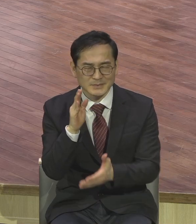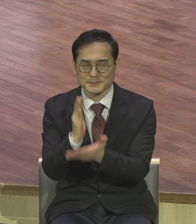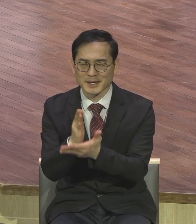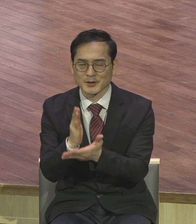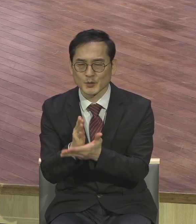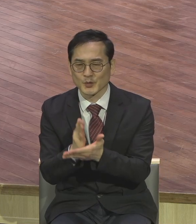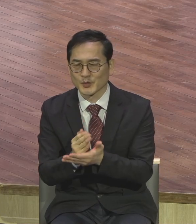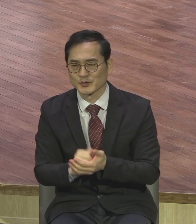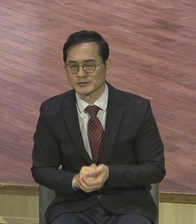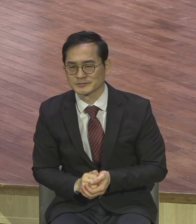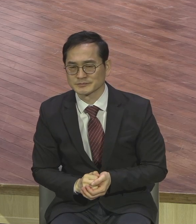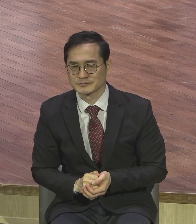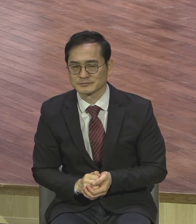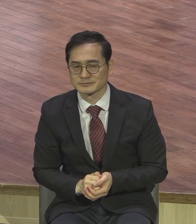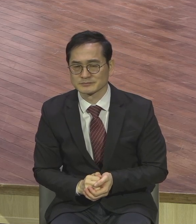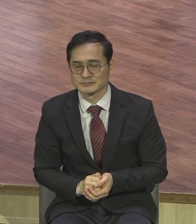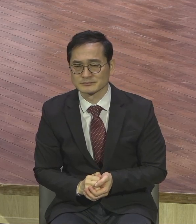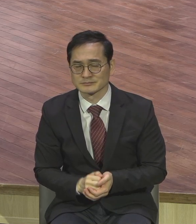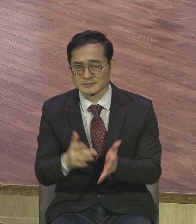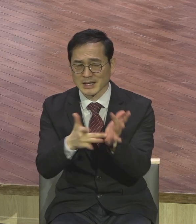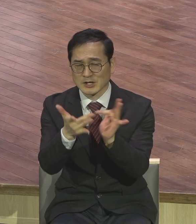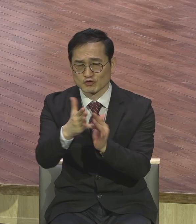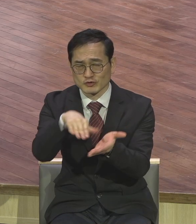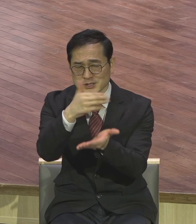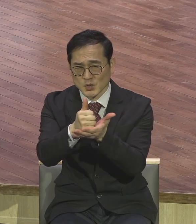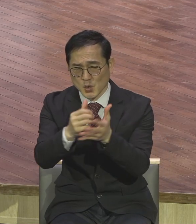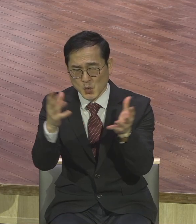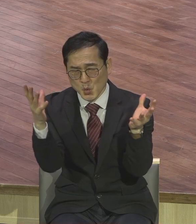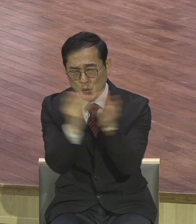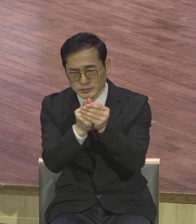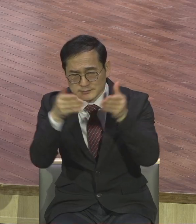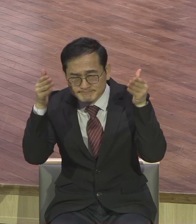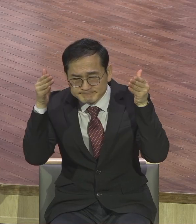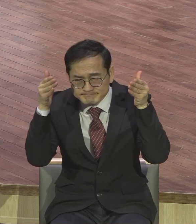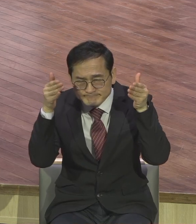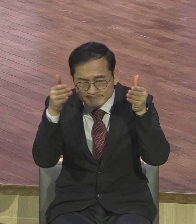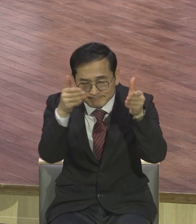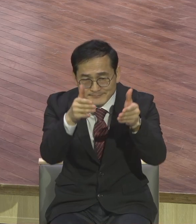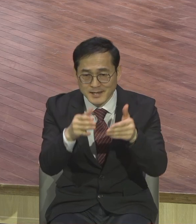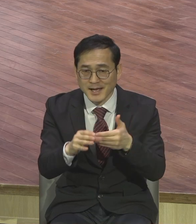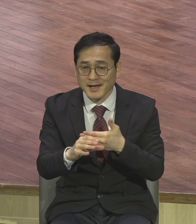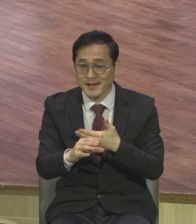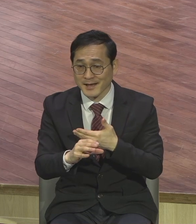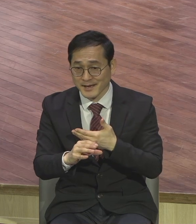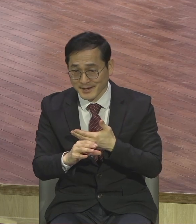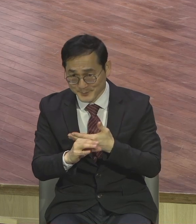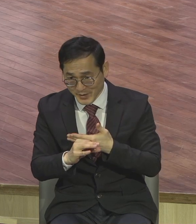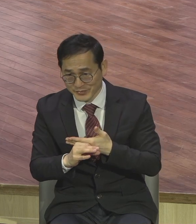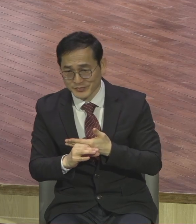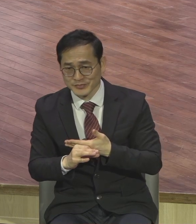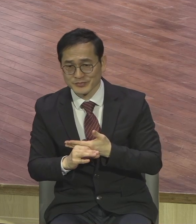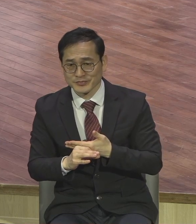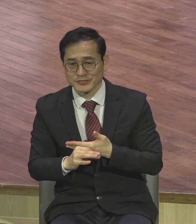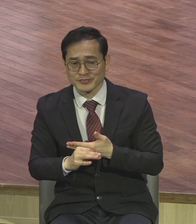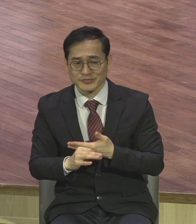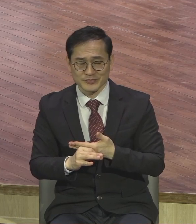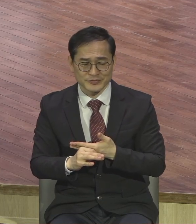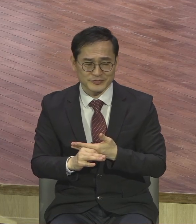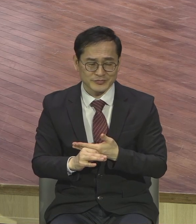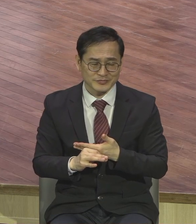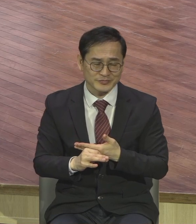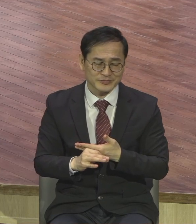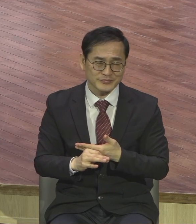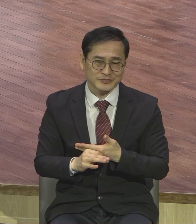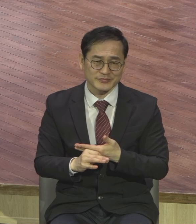정도로 올인으로 여러분이 복음 속에 들어와 보세요. 하나님이 얼마나 그때 고백이 좋으신 하나님,